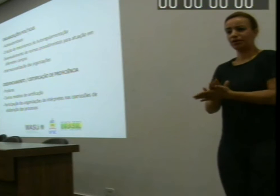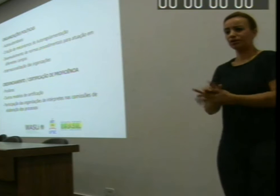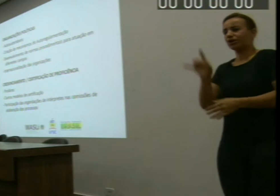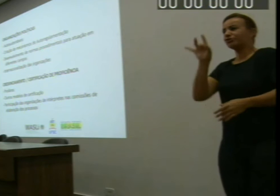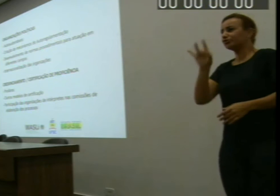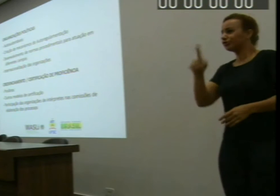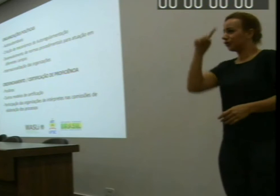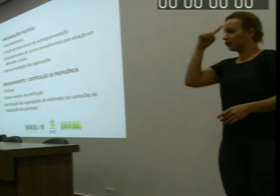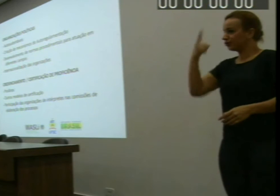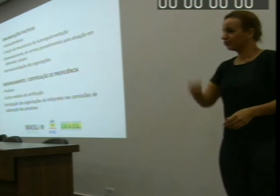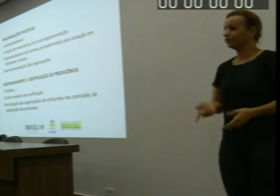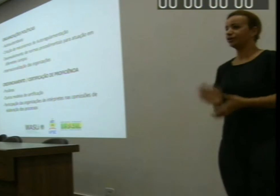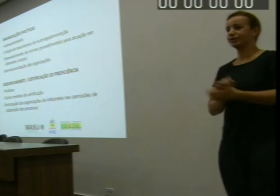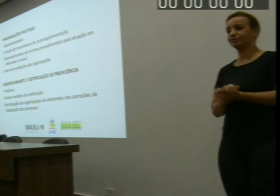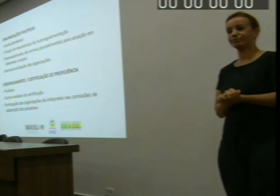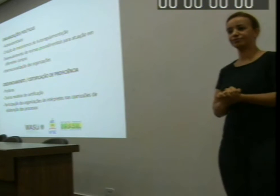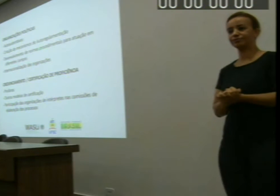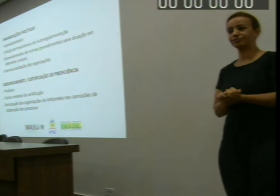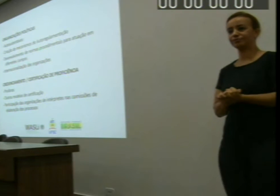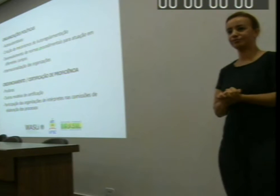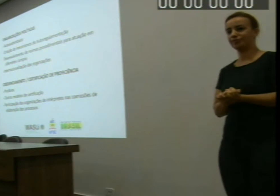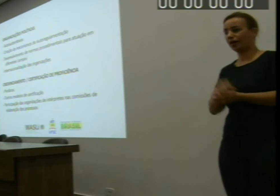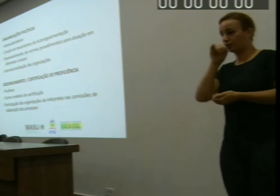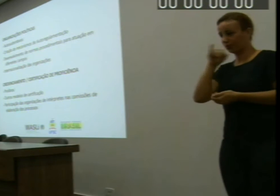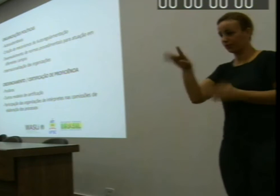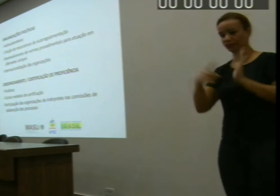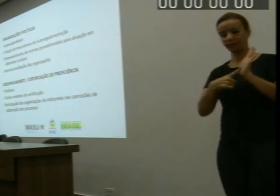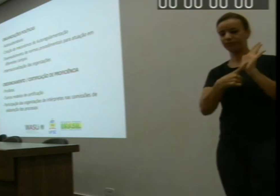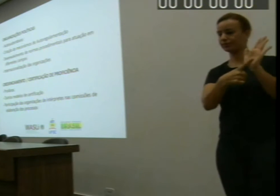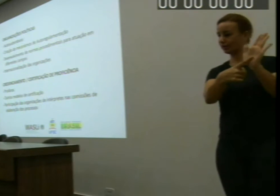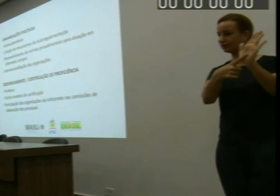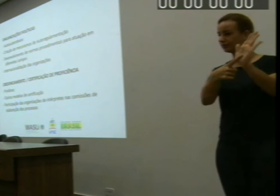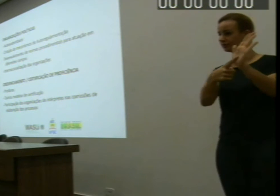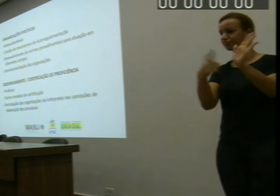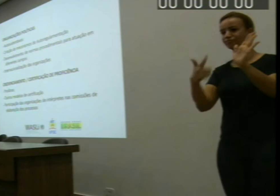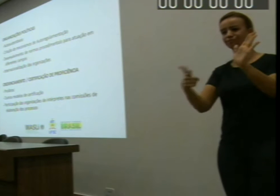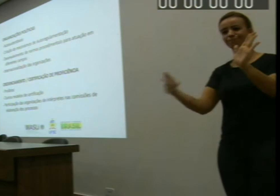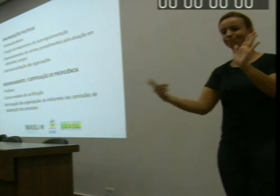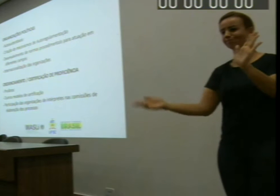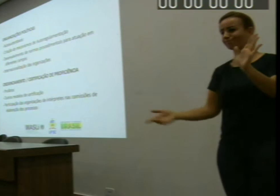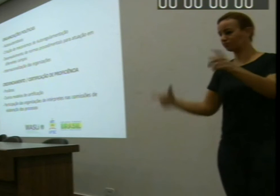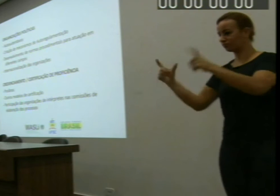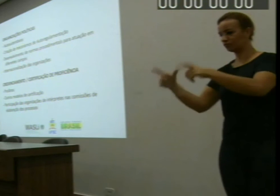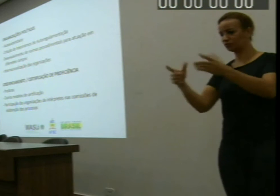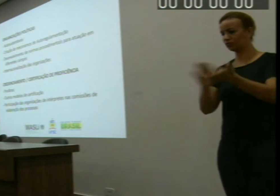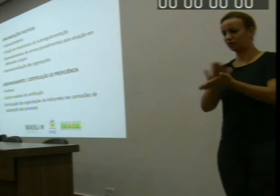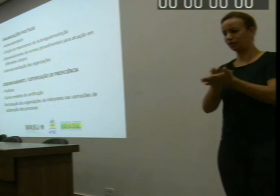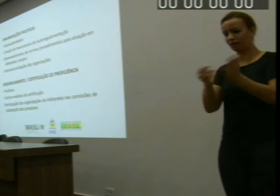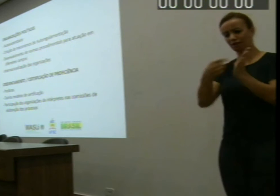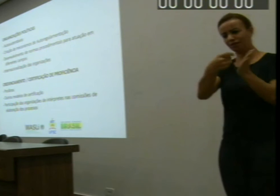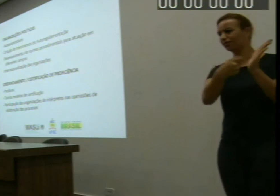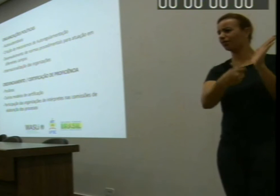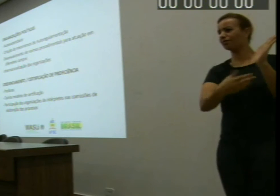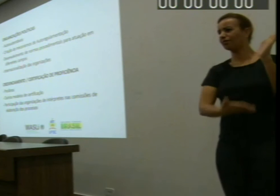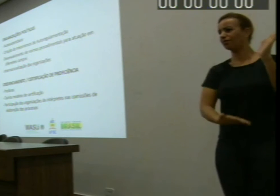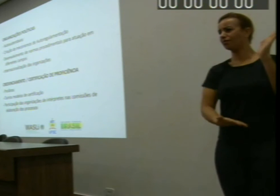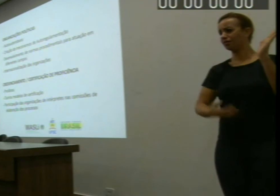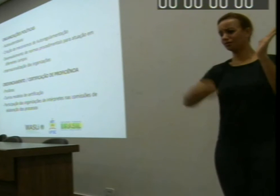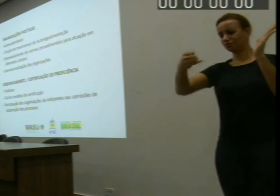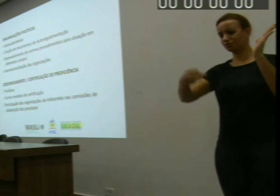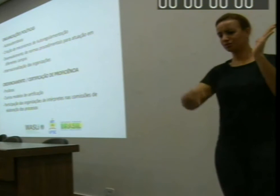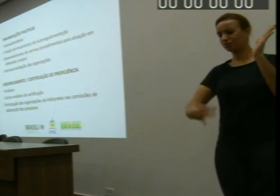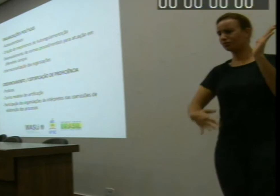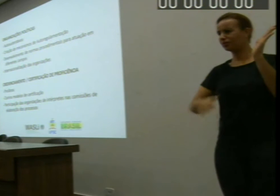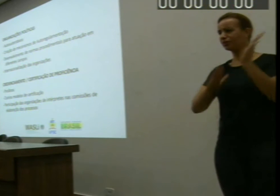né E aí o anúncio que dizia que ia ter pró libras não tinha mais em lugar nenhum uma página específica dizendo realmente vai